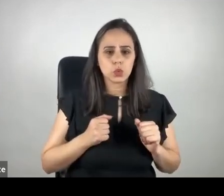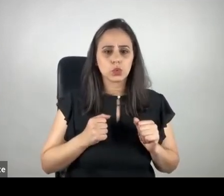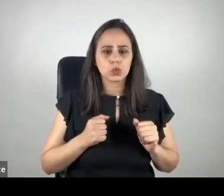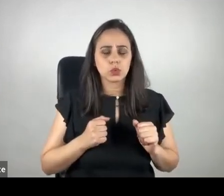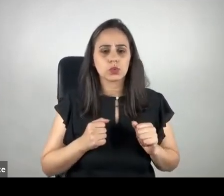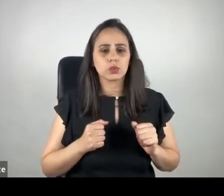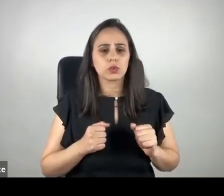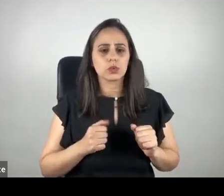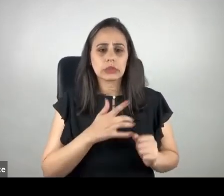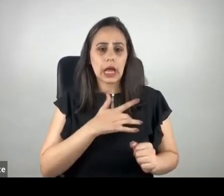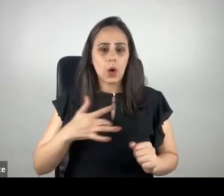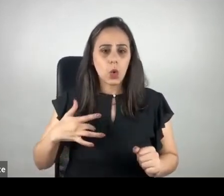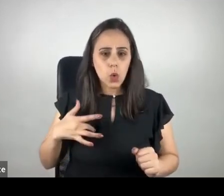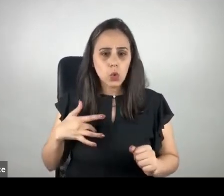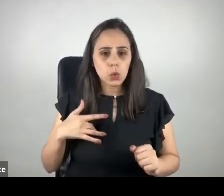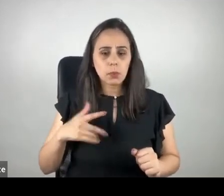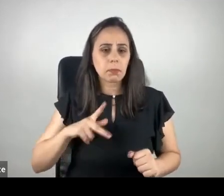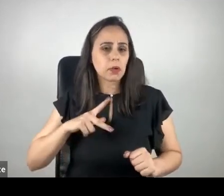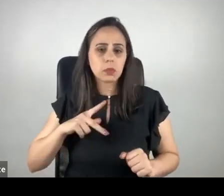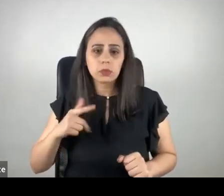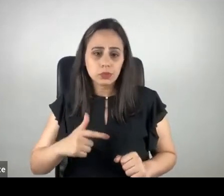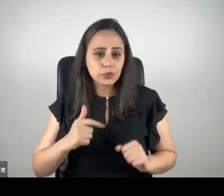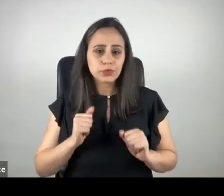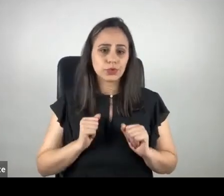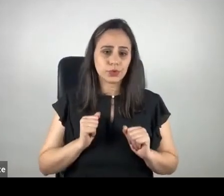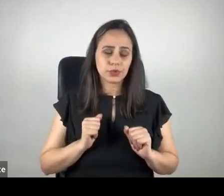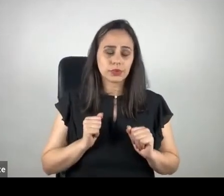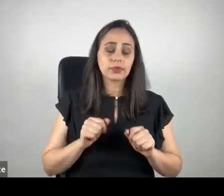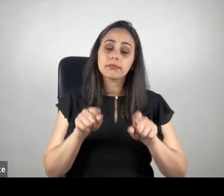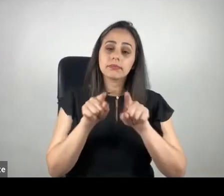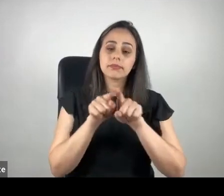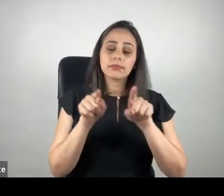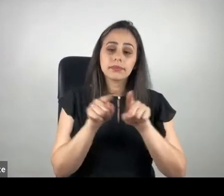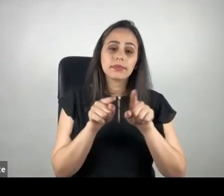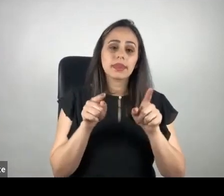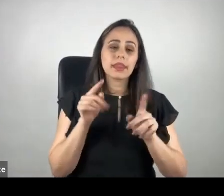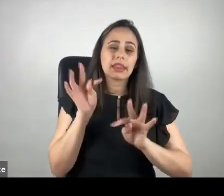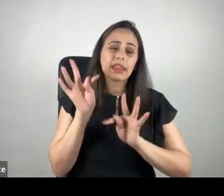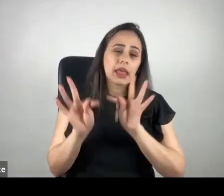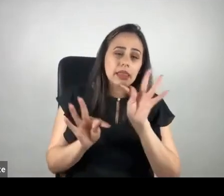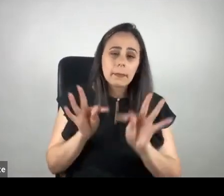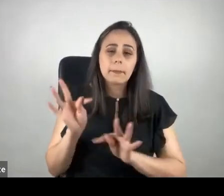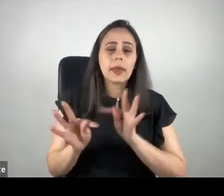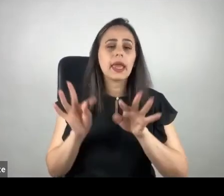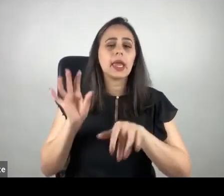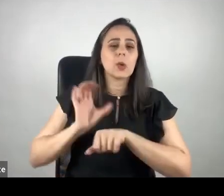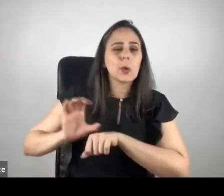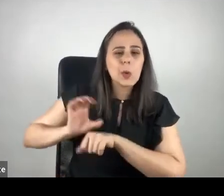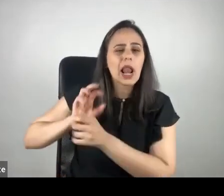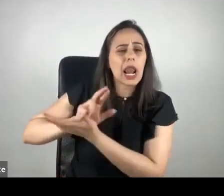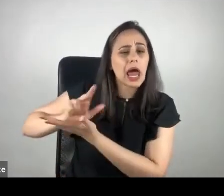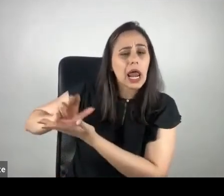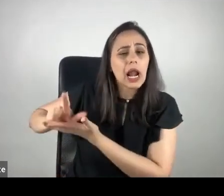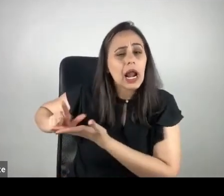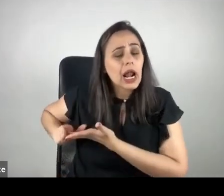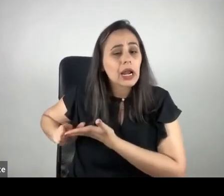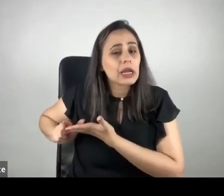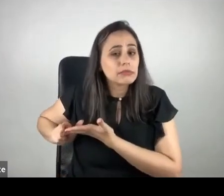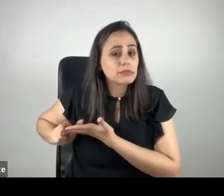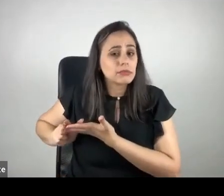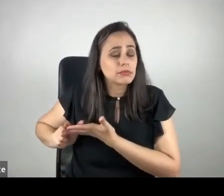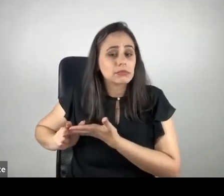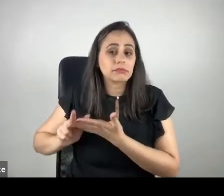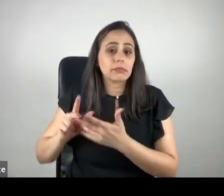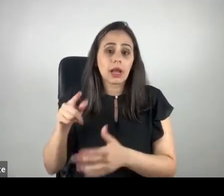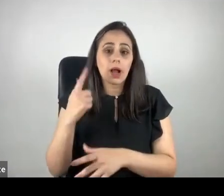privada, e ainda por cima há certos tratamentos, cursinhos, etc., para a gente